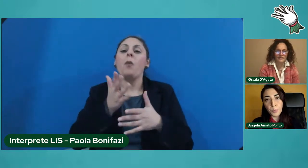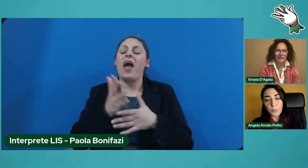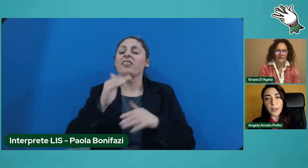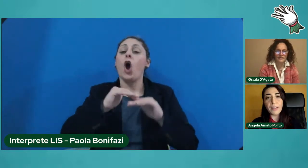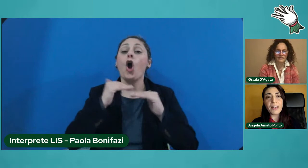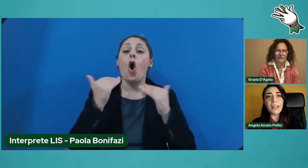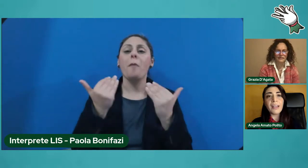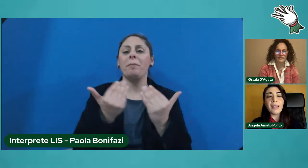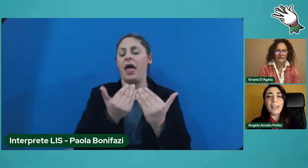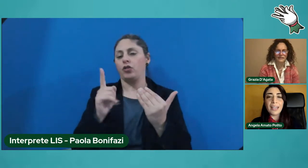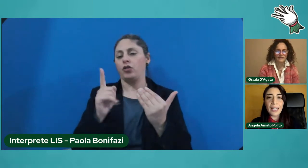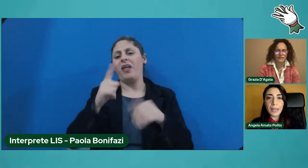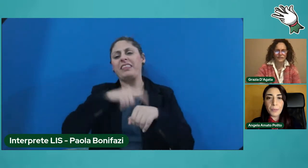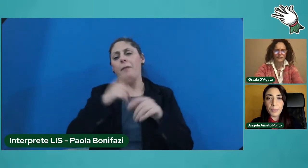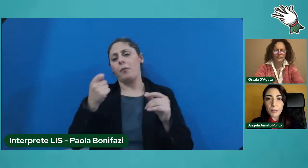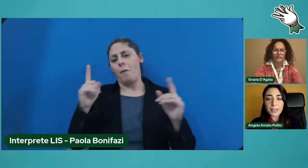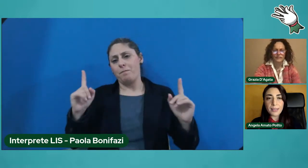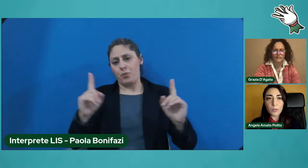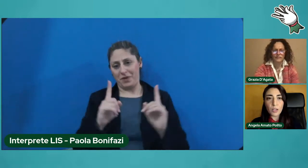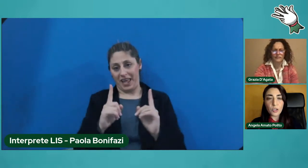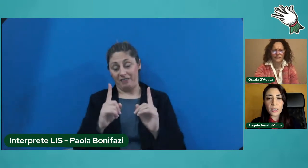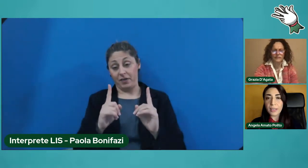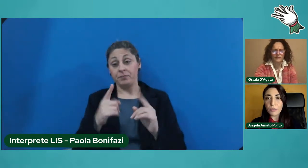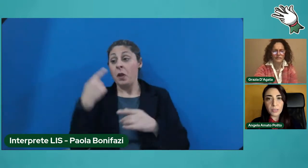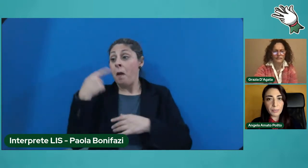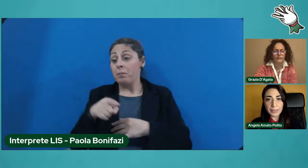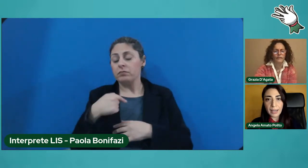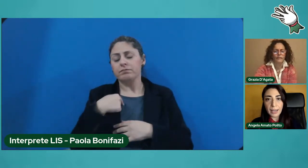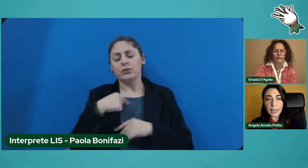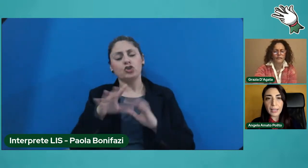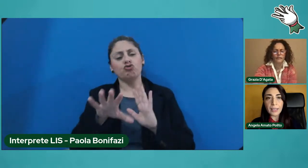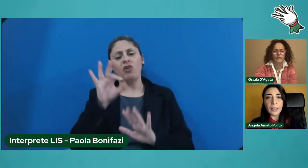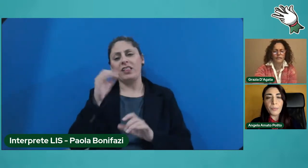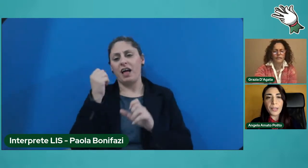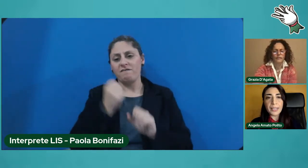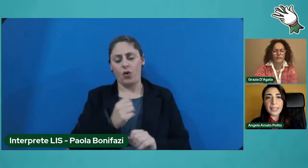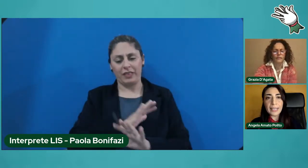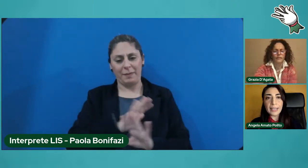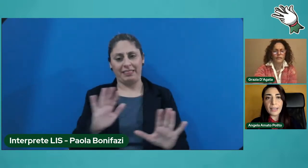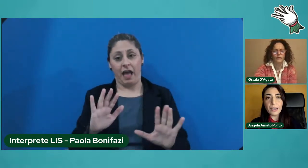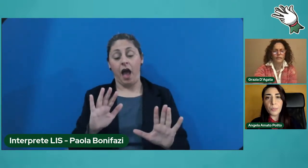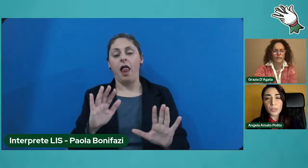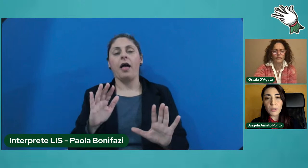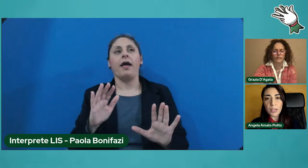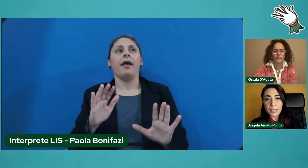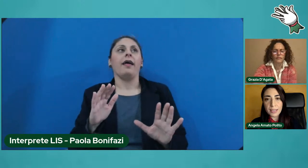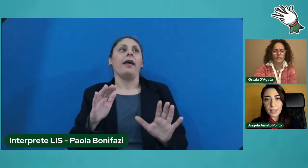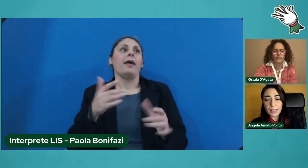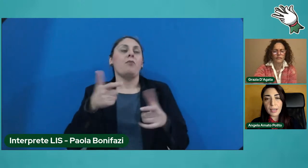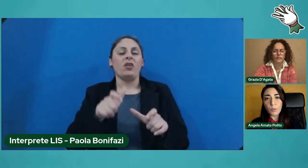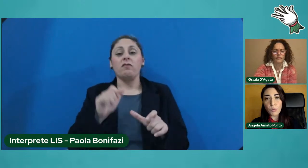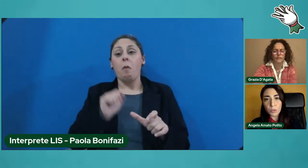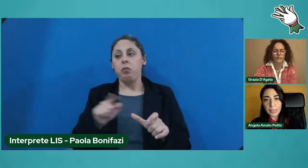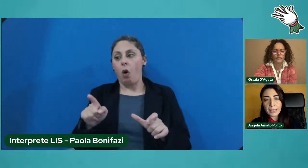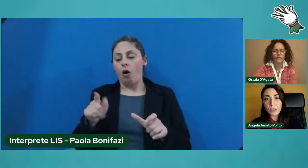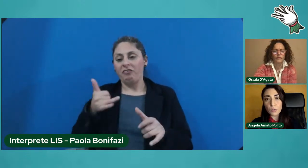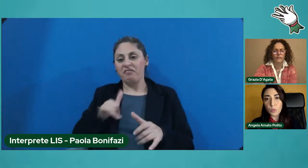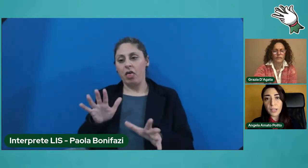più breve. E per me questa è stata una scelta fondamentale. Perché poterlo inserire in un contesto dove la